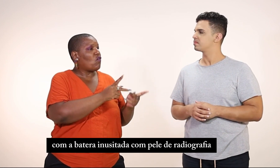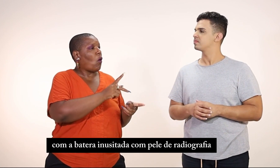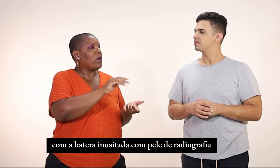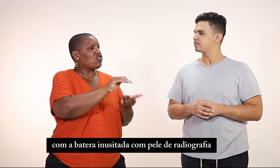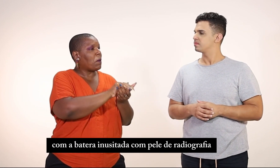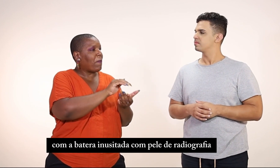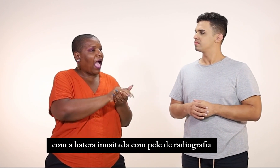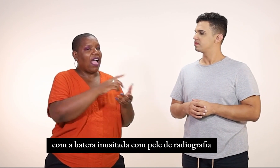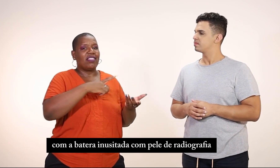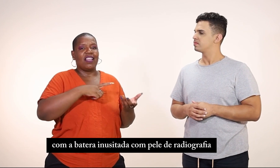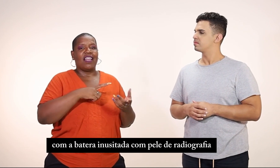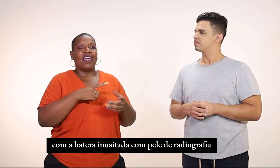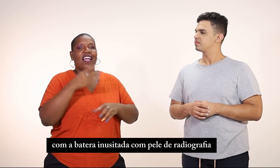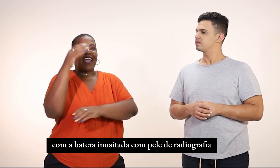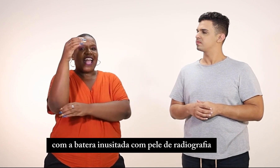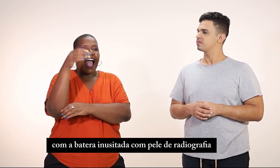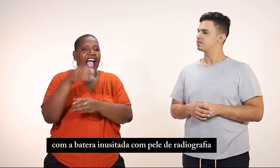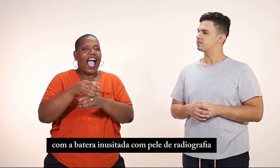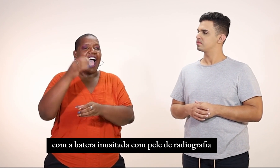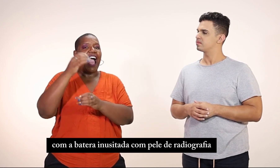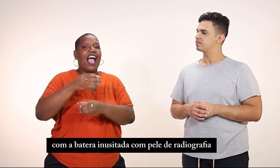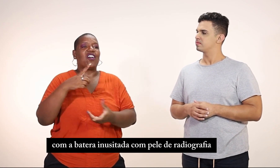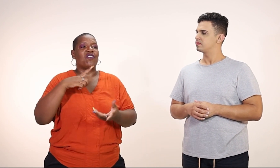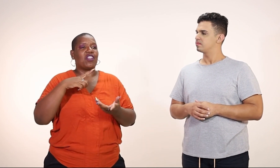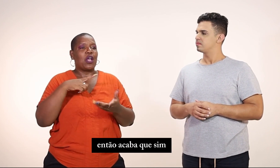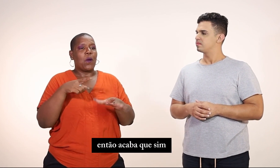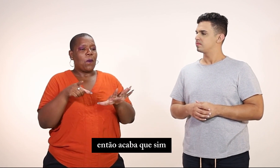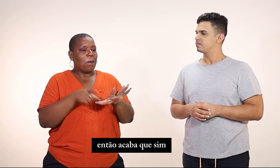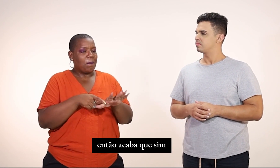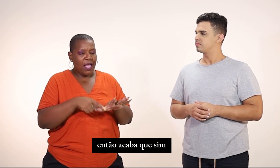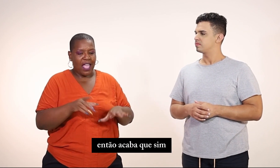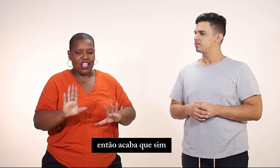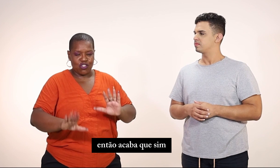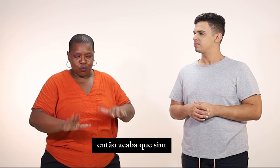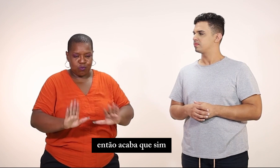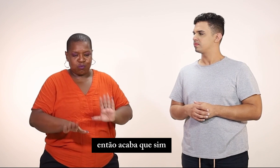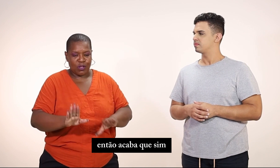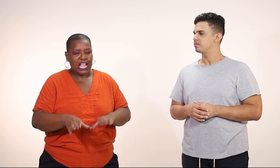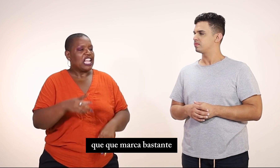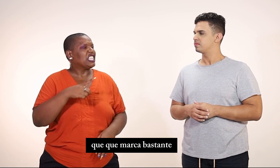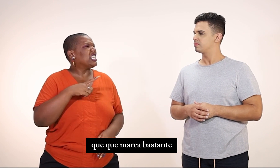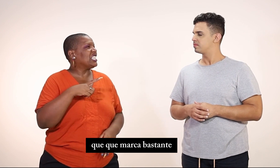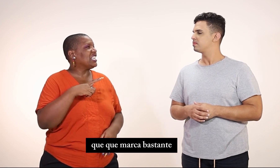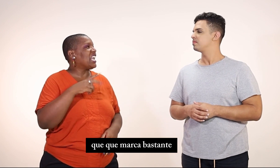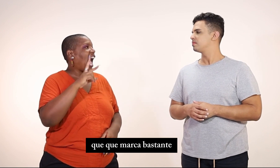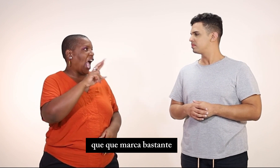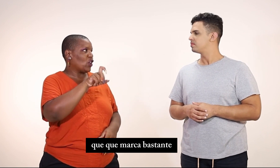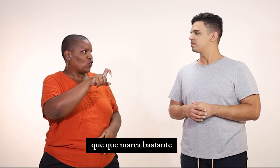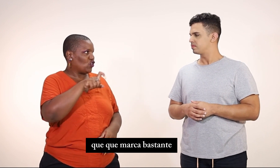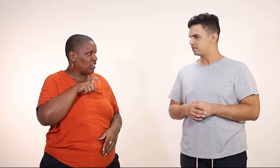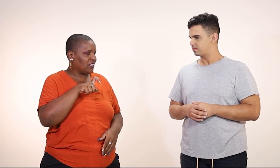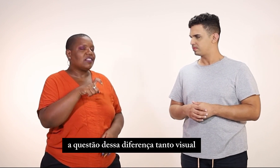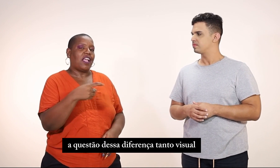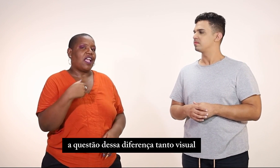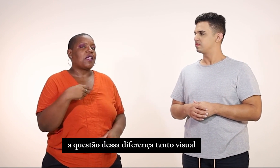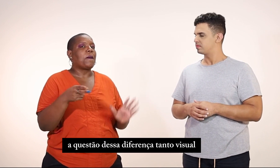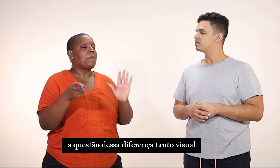batera inusitada com pele de radiografia. Então, acaba que sim, que marca bastante a questão